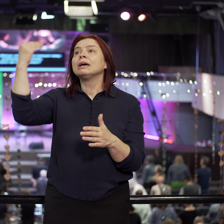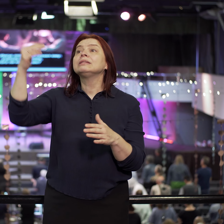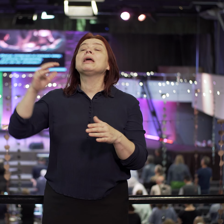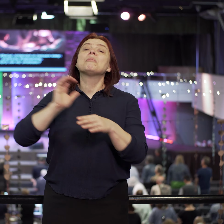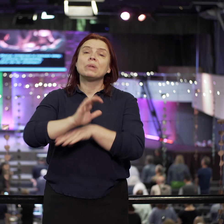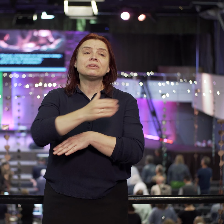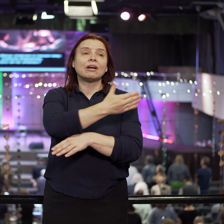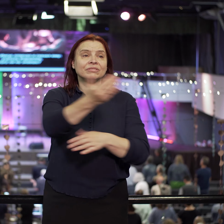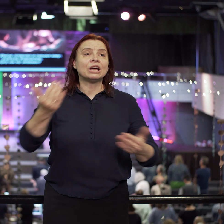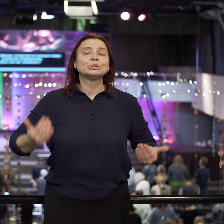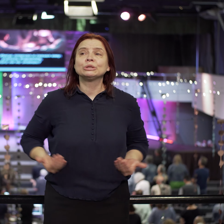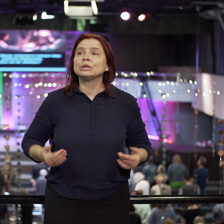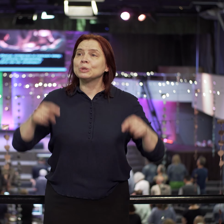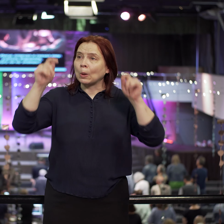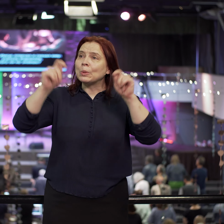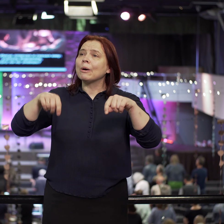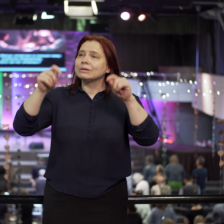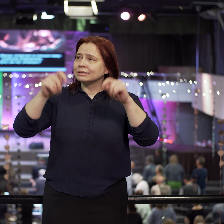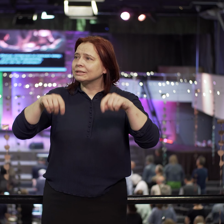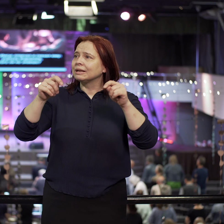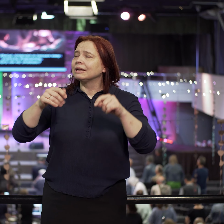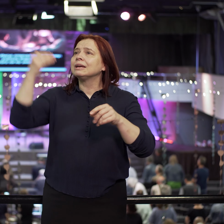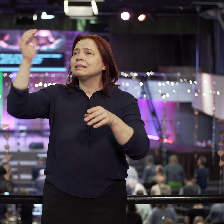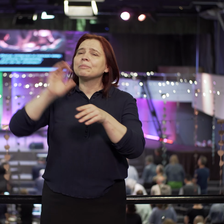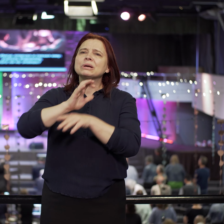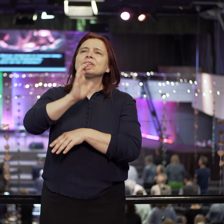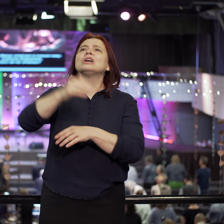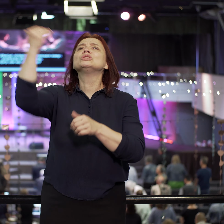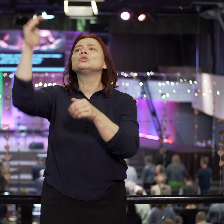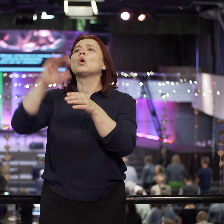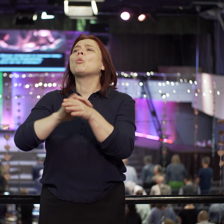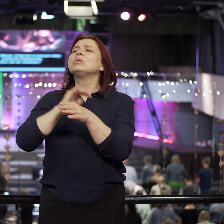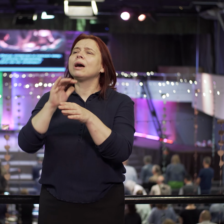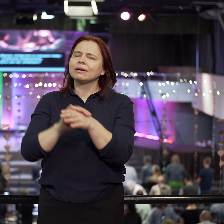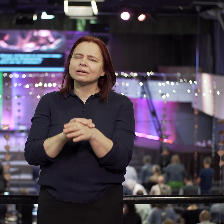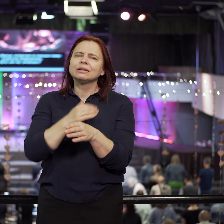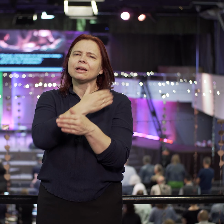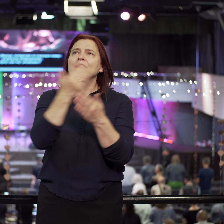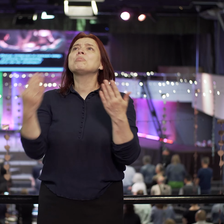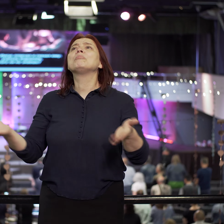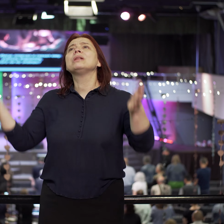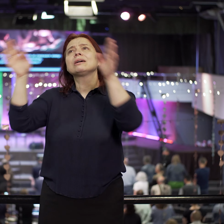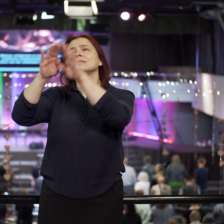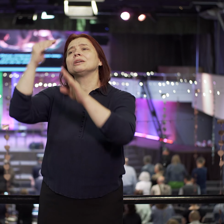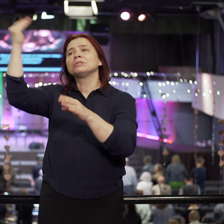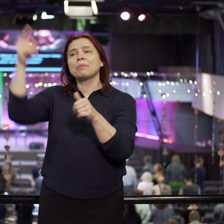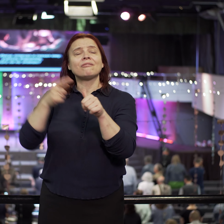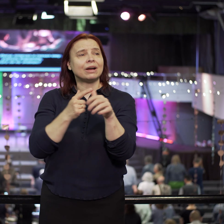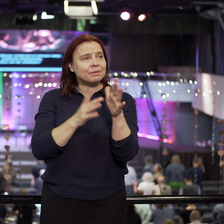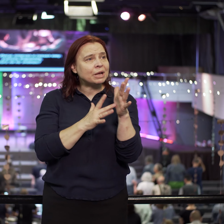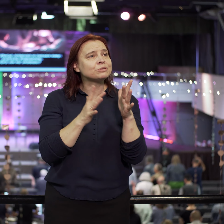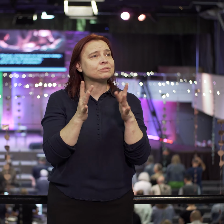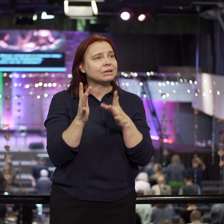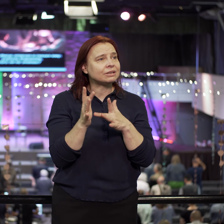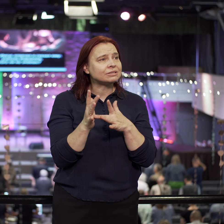дождь. Ты посылаешь в нашу жизнь свою благость. Мы благословляем Тебя во